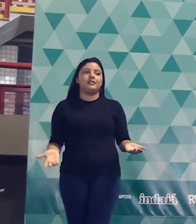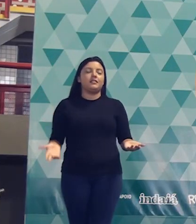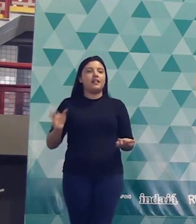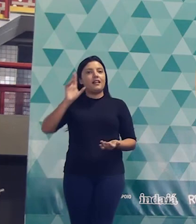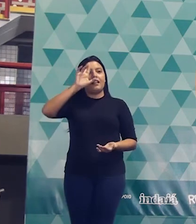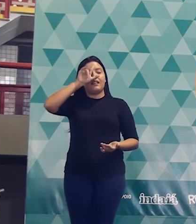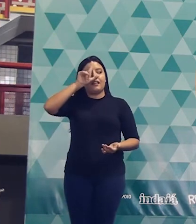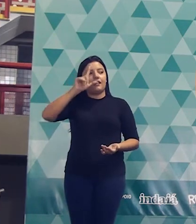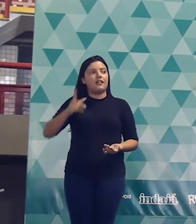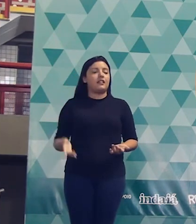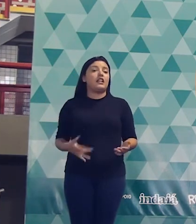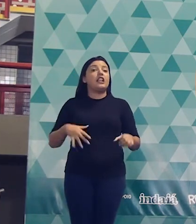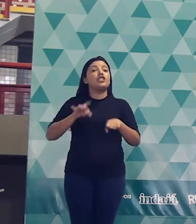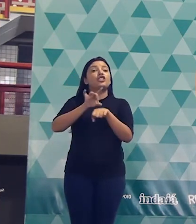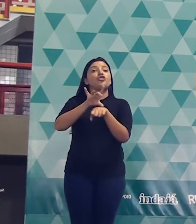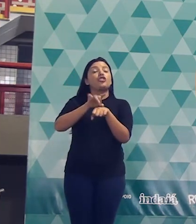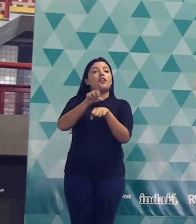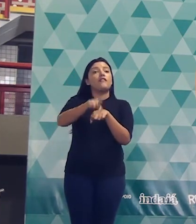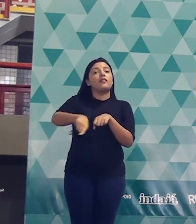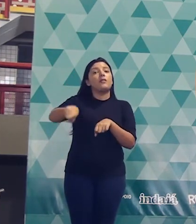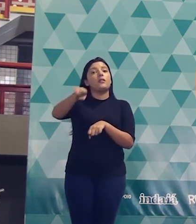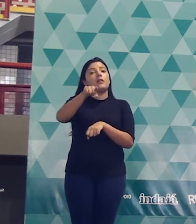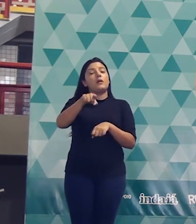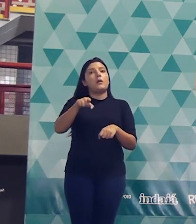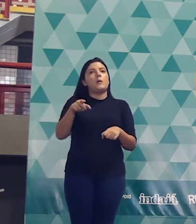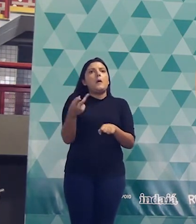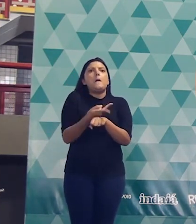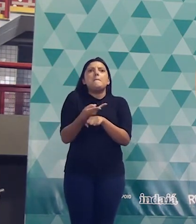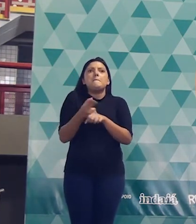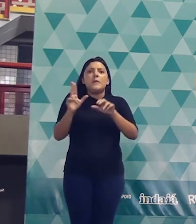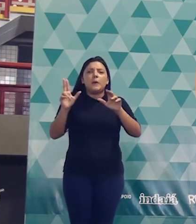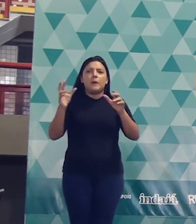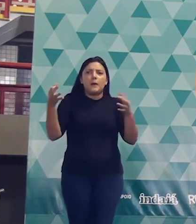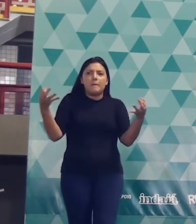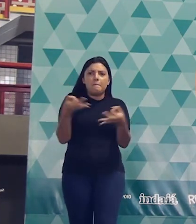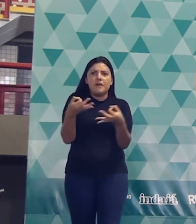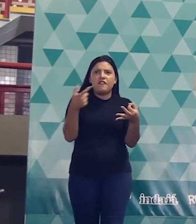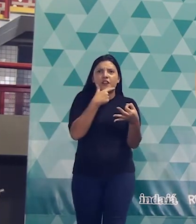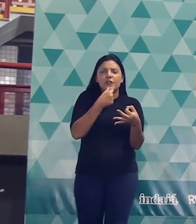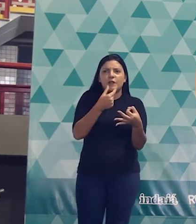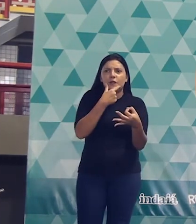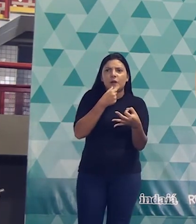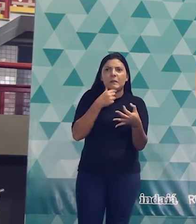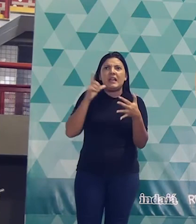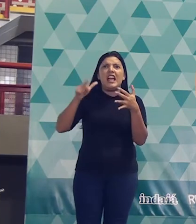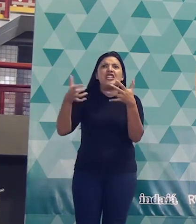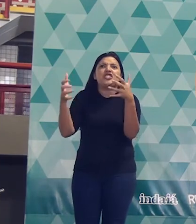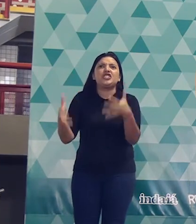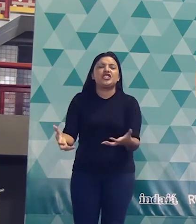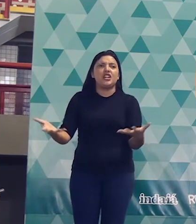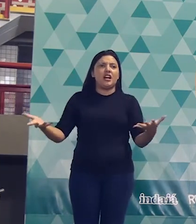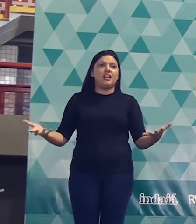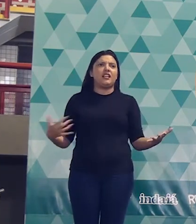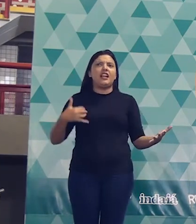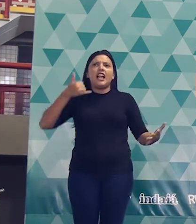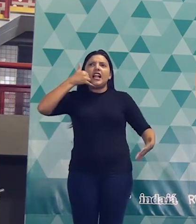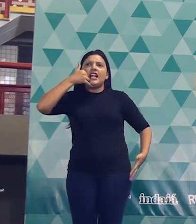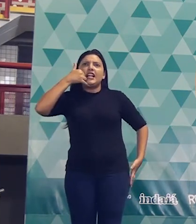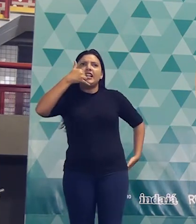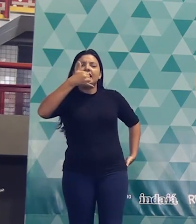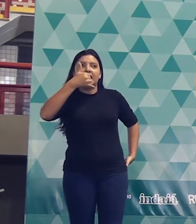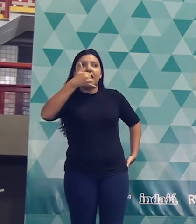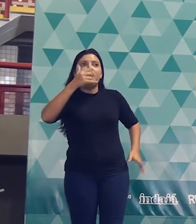Ei, deixa eu dar uma dica a você. Procure o homem perfeito não, viu? Você pode achar. Homem perfeito é chato. Diz que vai ligar e